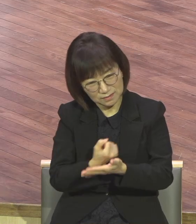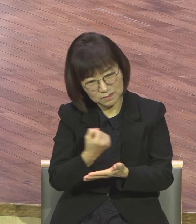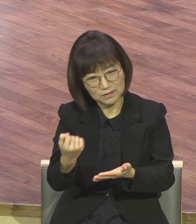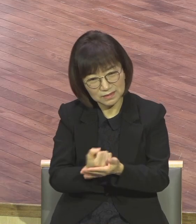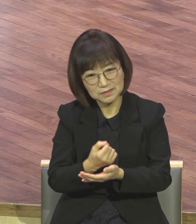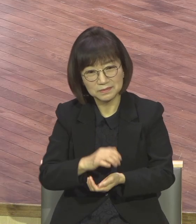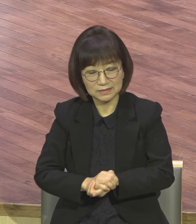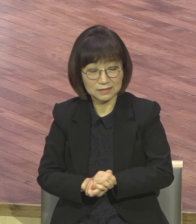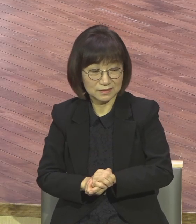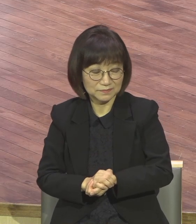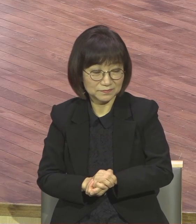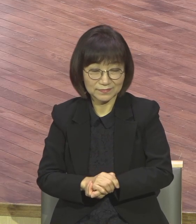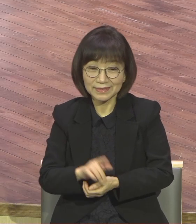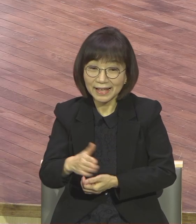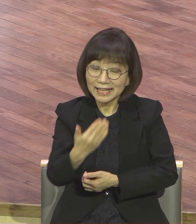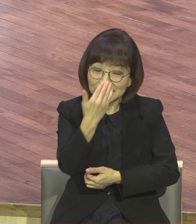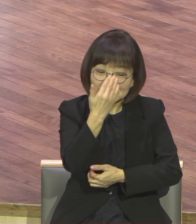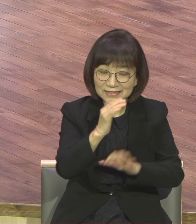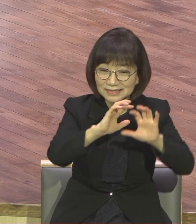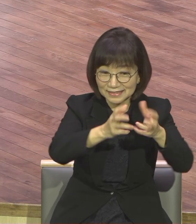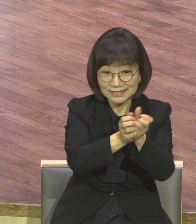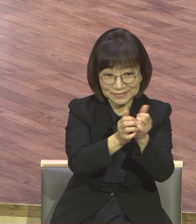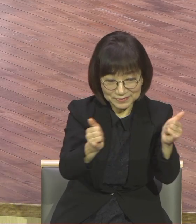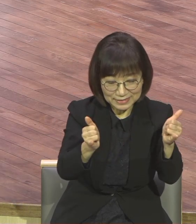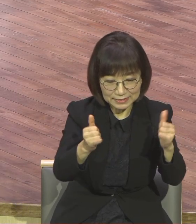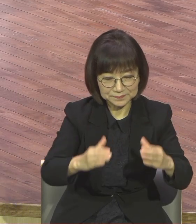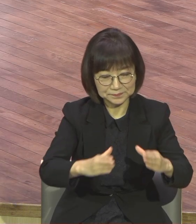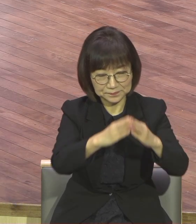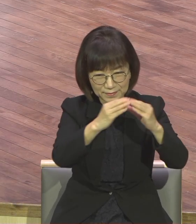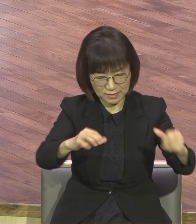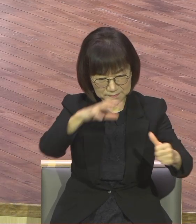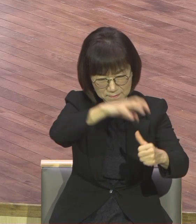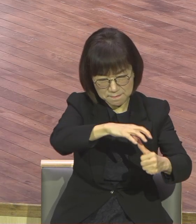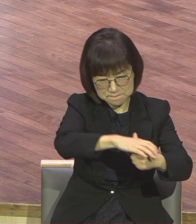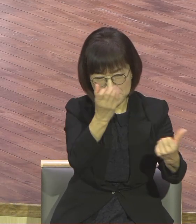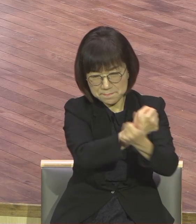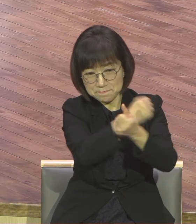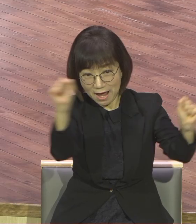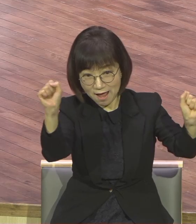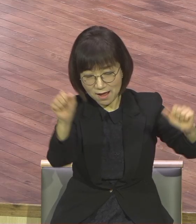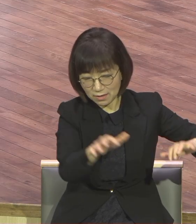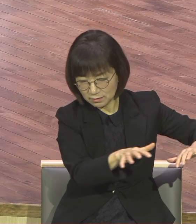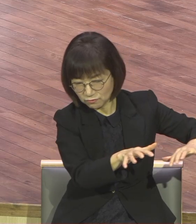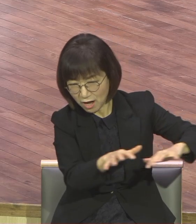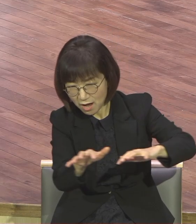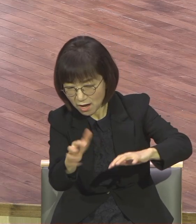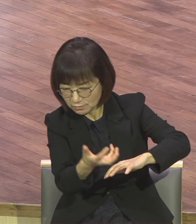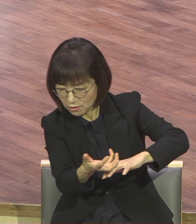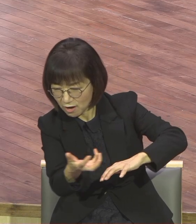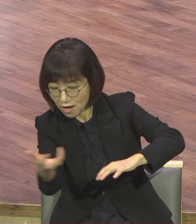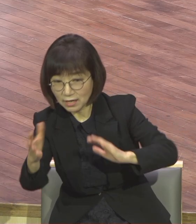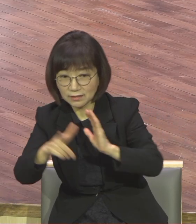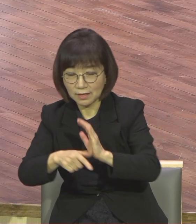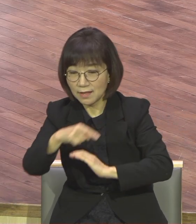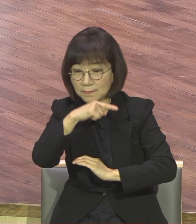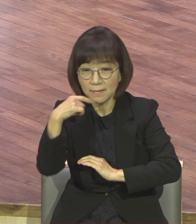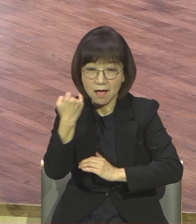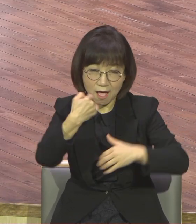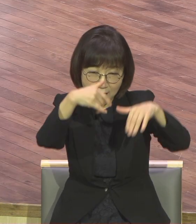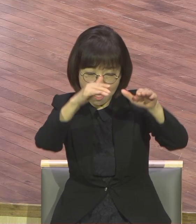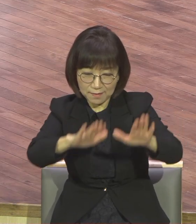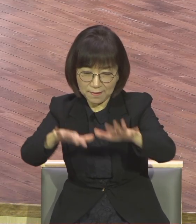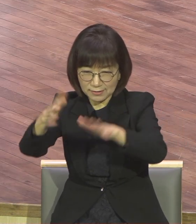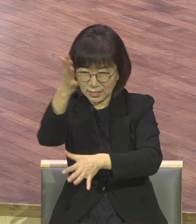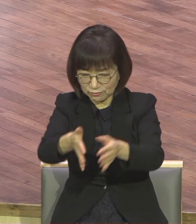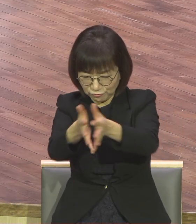마치 이스라엘 백성들이 출애굽을 하고 나서 홍해가 갈라지고